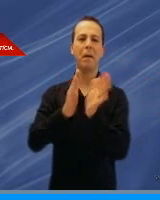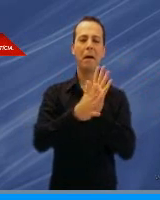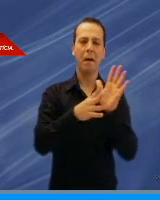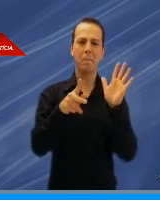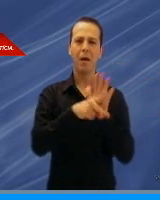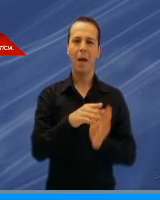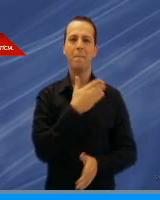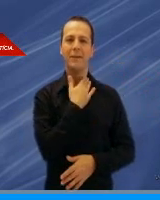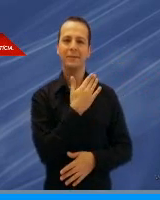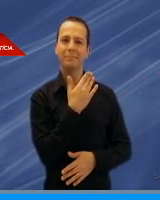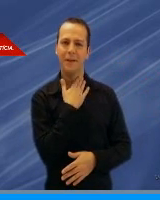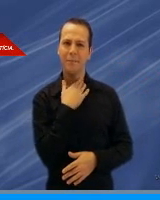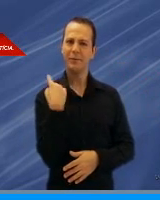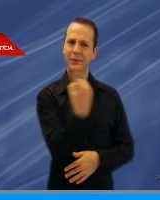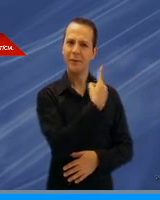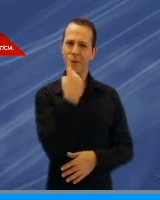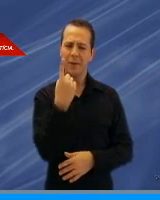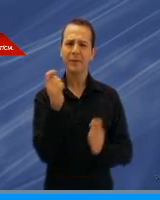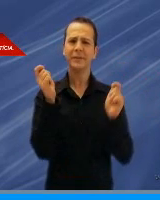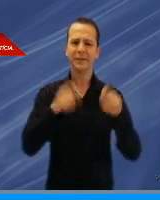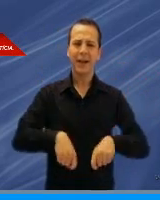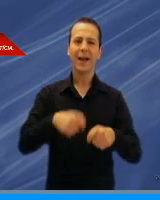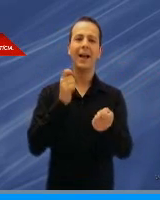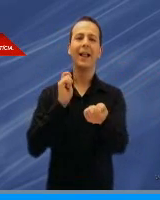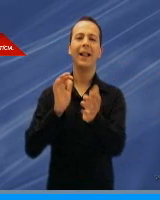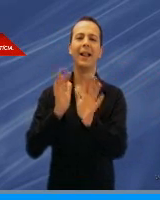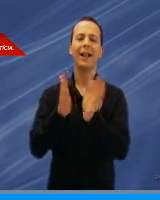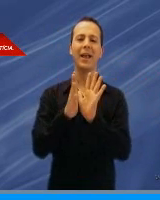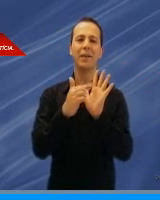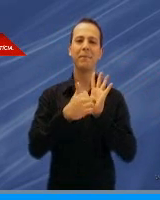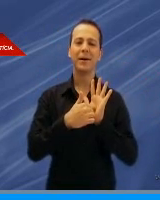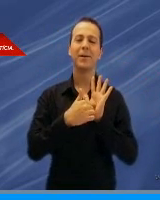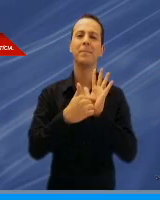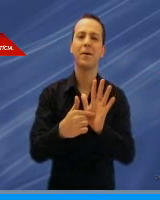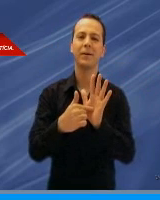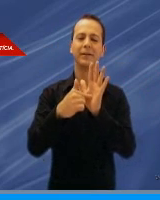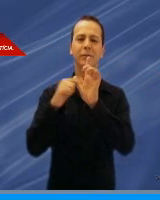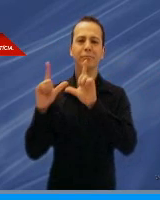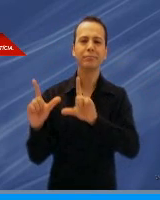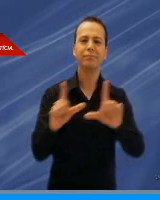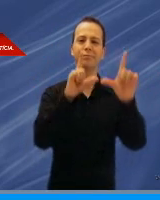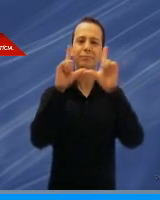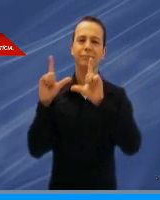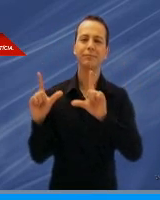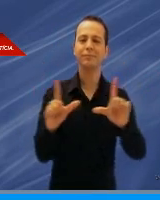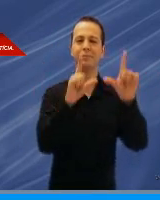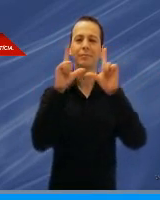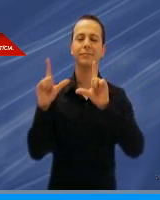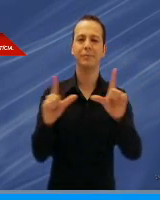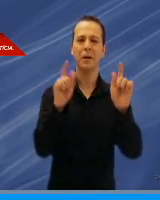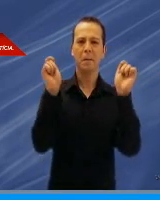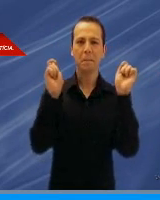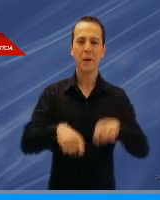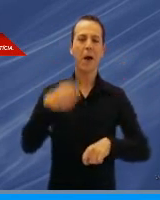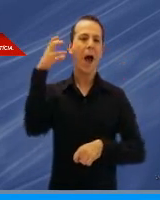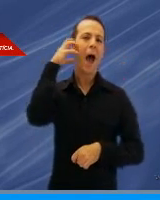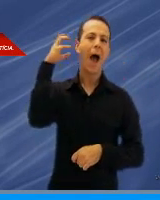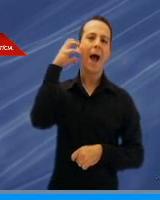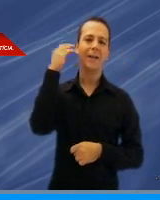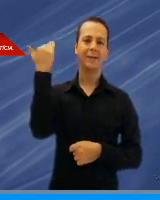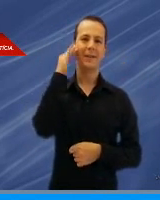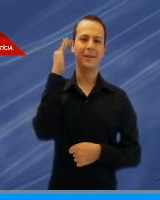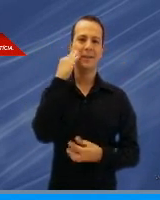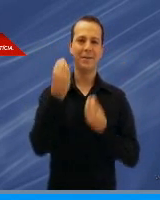bate-papo estará traduzido em Libras, ou seja, em vídeo, para a população com deficiência